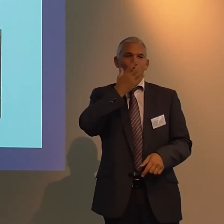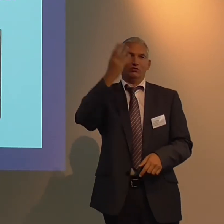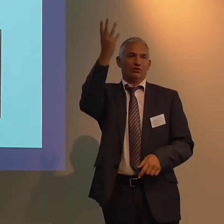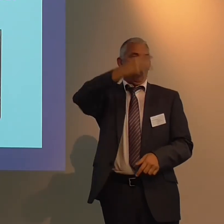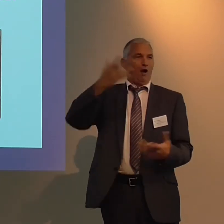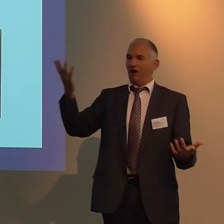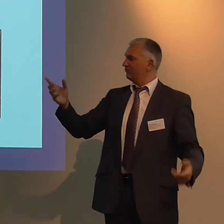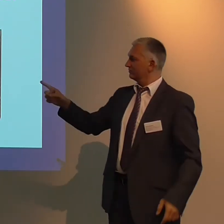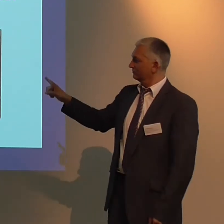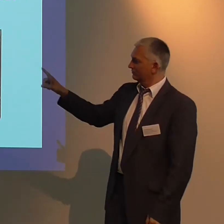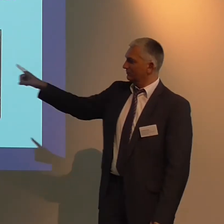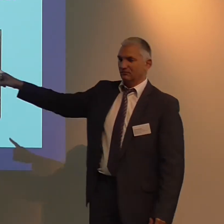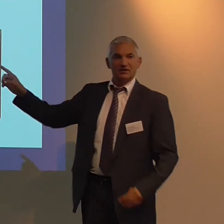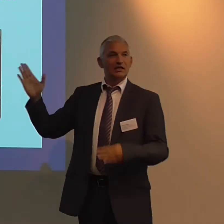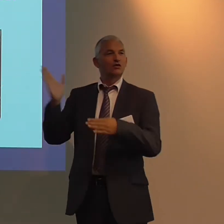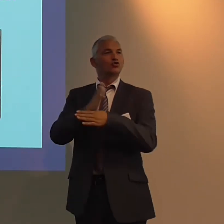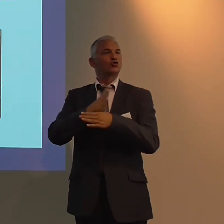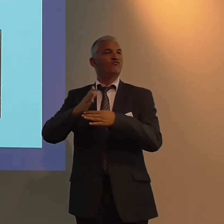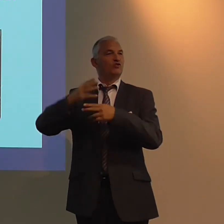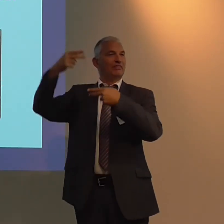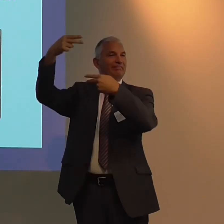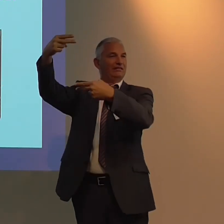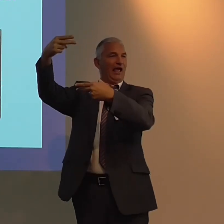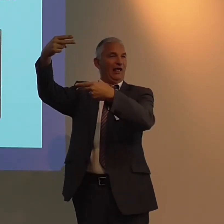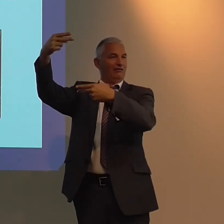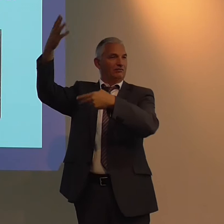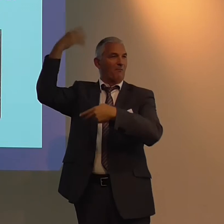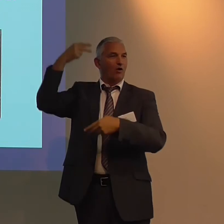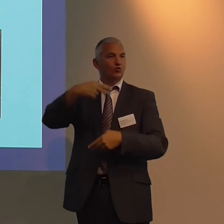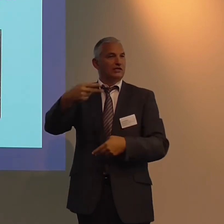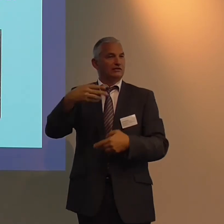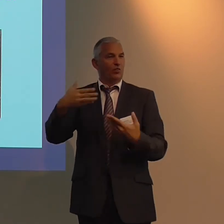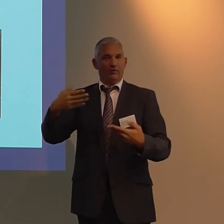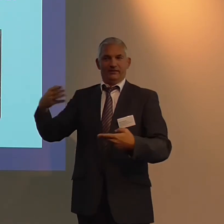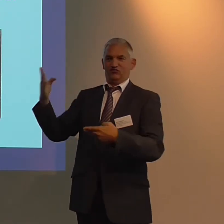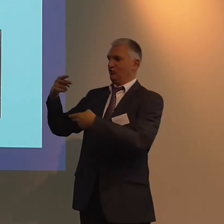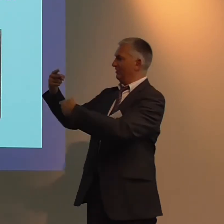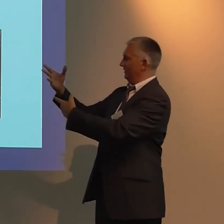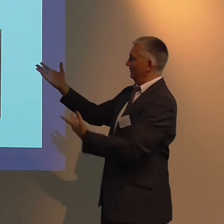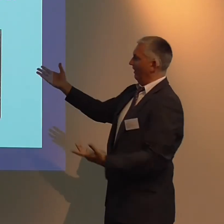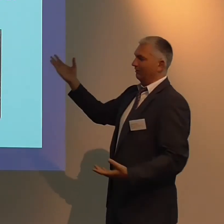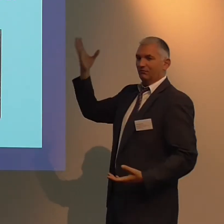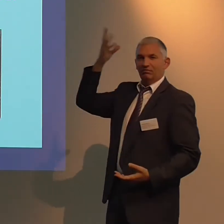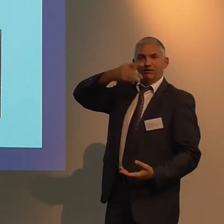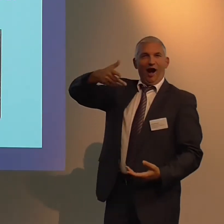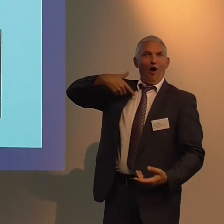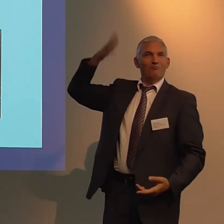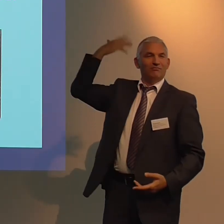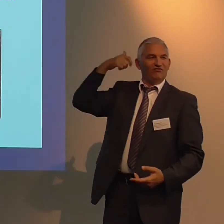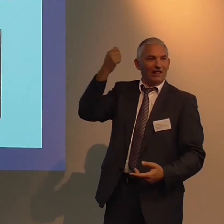Stummfilmzeit für gehörlose Menschen war ein Traum. Alles wurde durch Zwischentitel eingeblendet, weil es Untertitel noch nicht gab. Und es war wirklich,